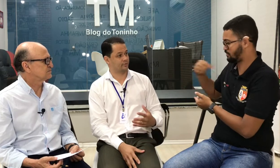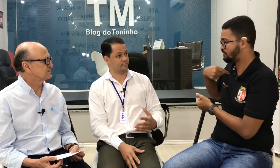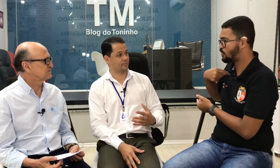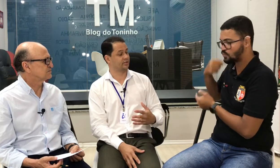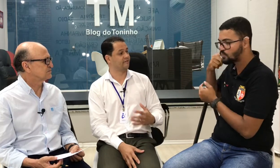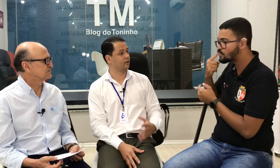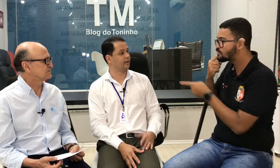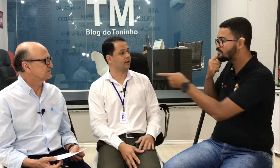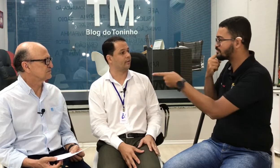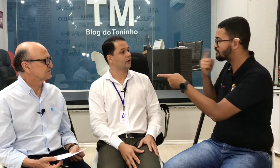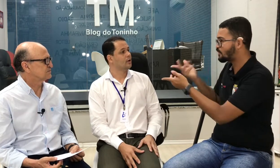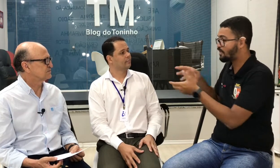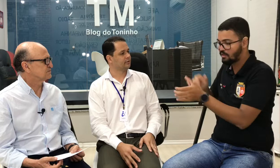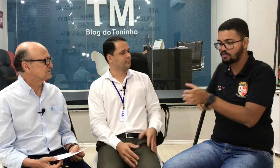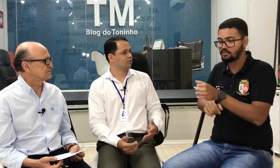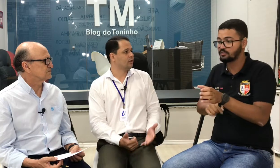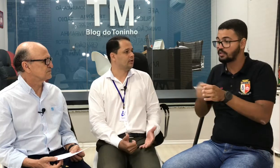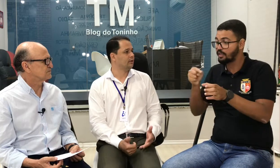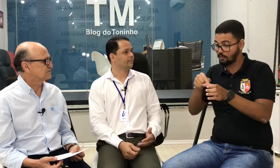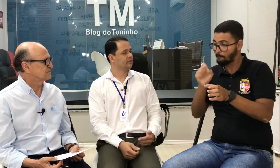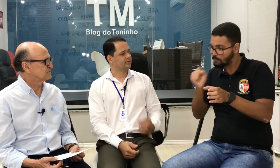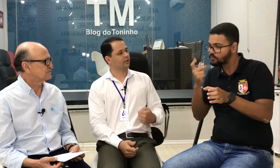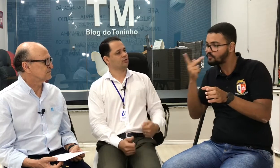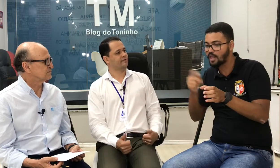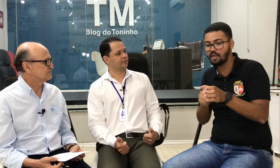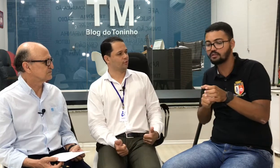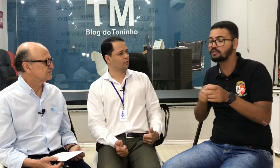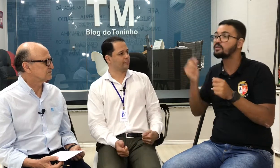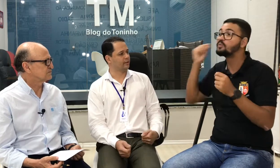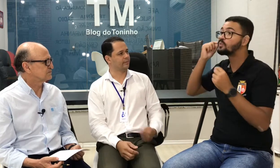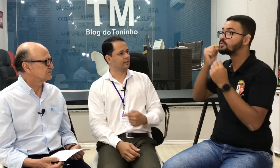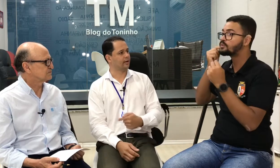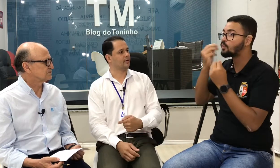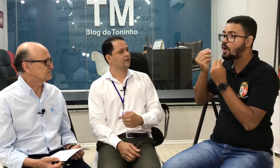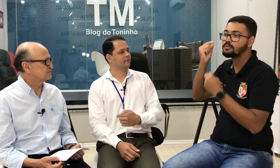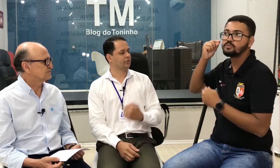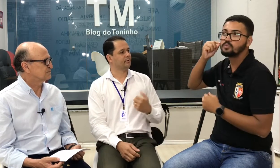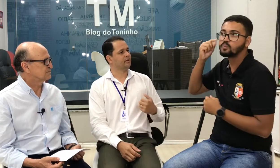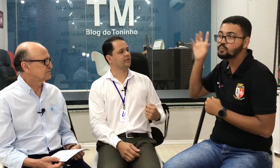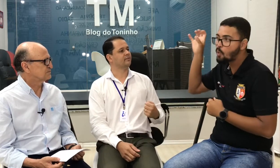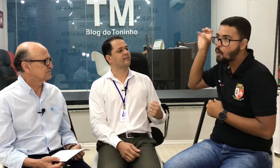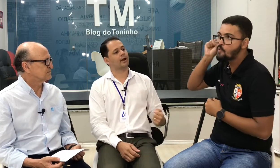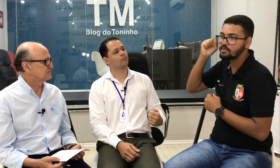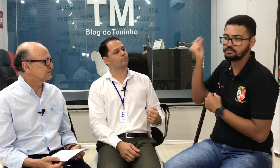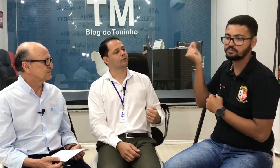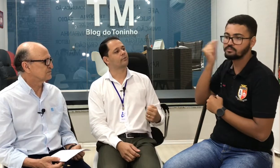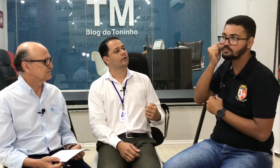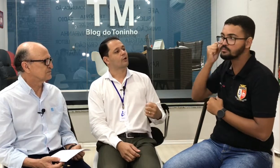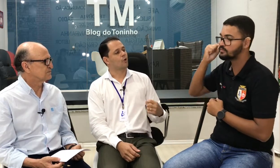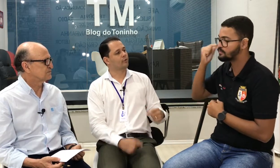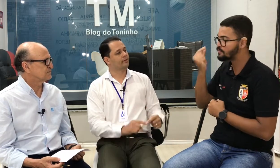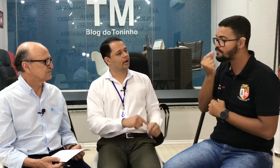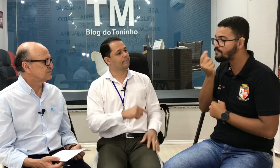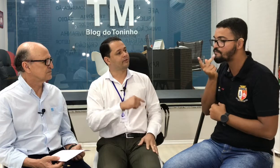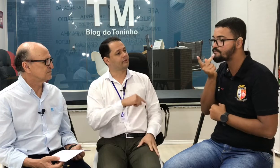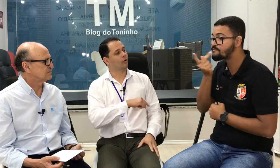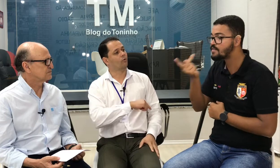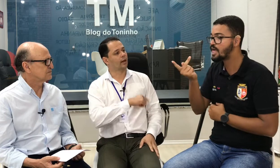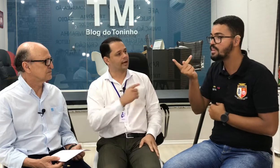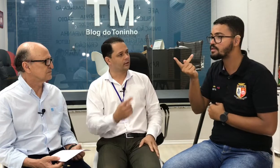achei fenomenal. Por exemplo, eu estou aqui, se não tivesse o Douglas para interpretar, você poderia falar comigo com um intérprete online na